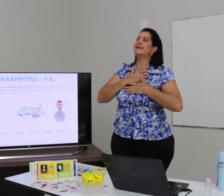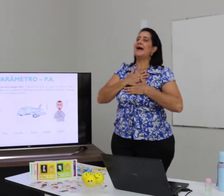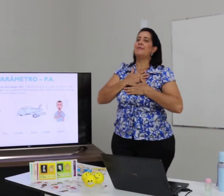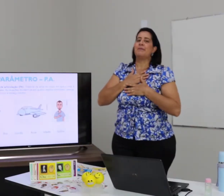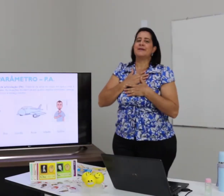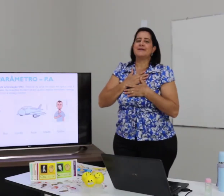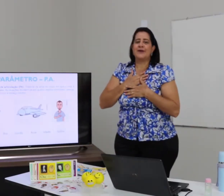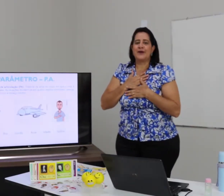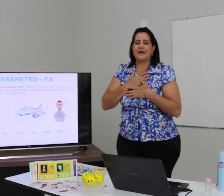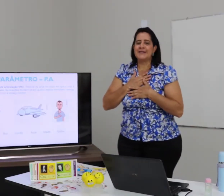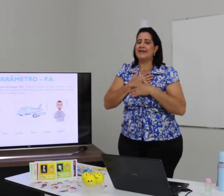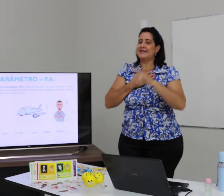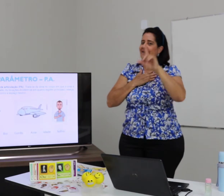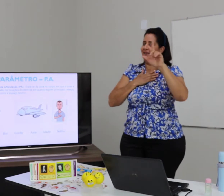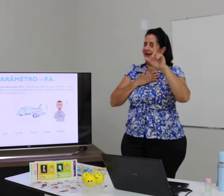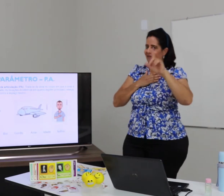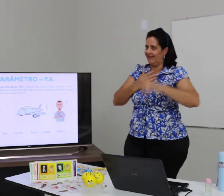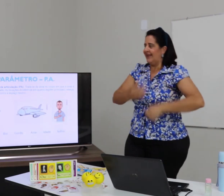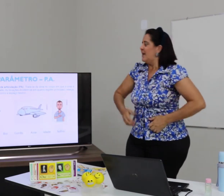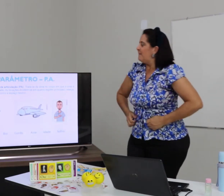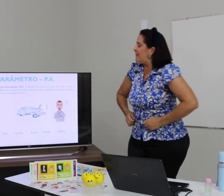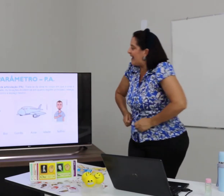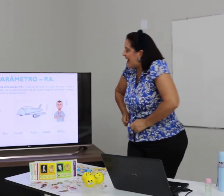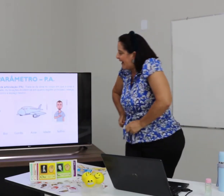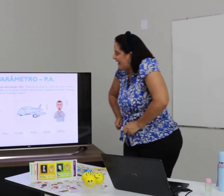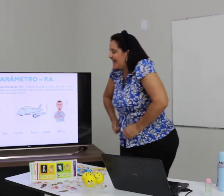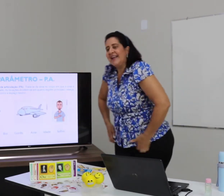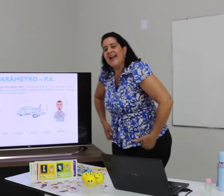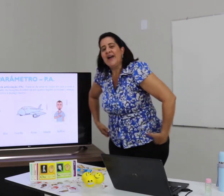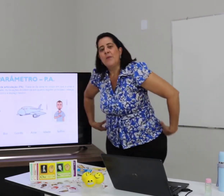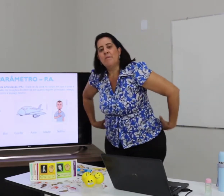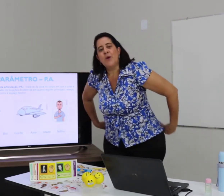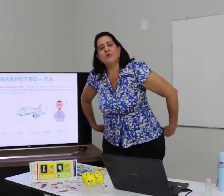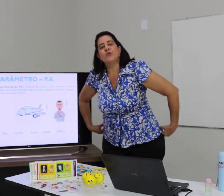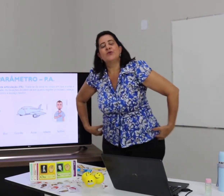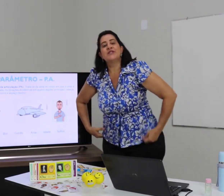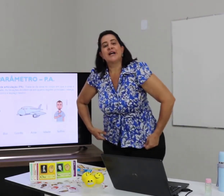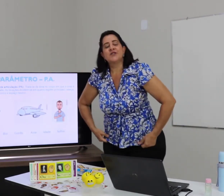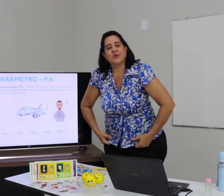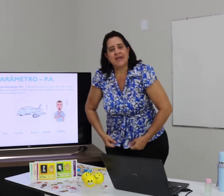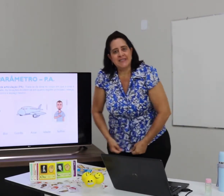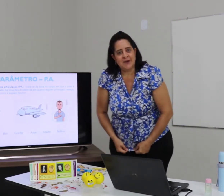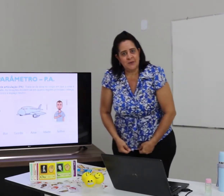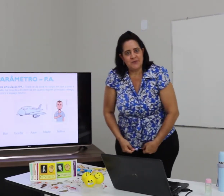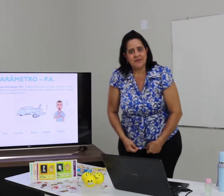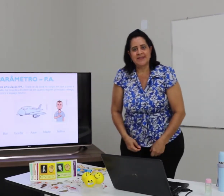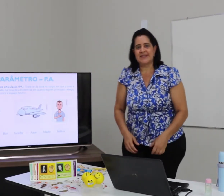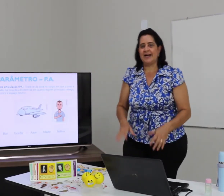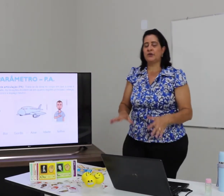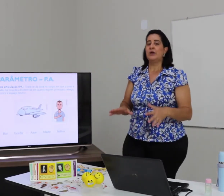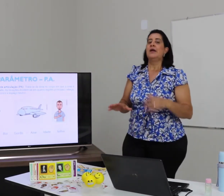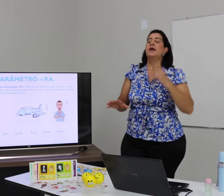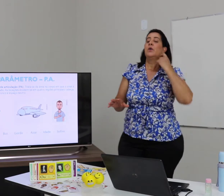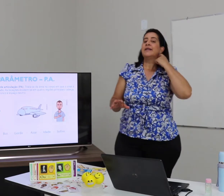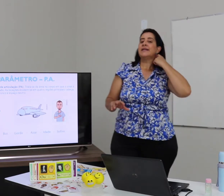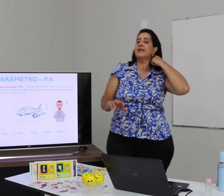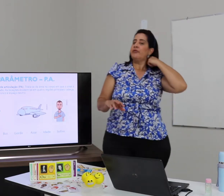a minha pressão na hora de sinalizar? Não. PA, ele é o ponto de articulação, certo? O que significa